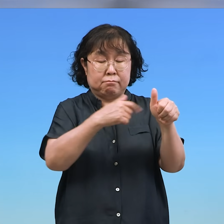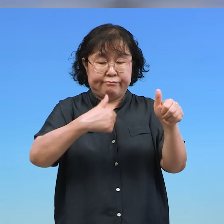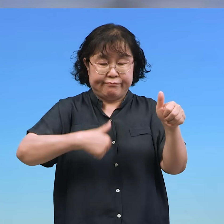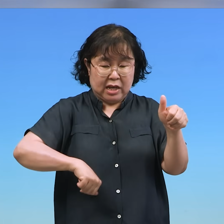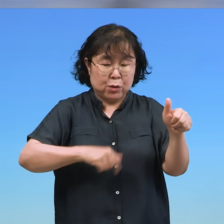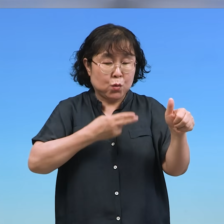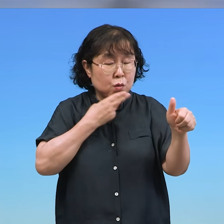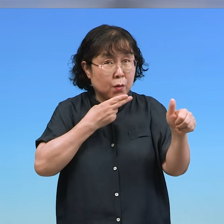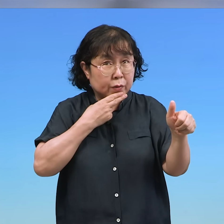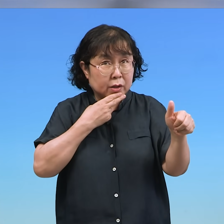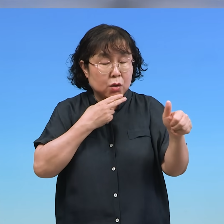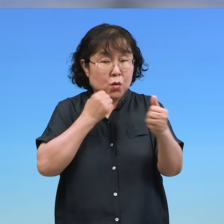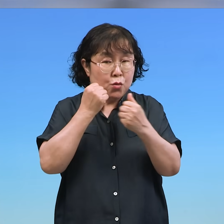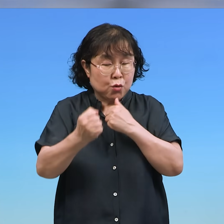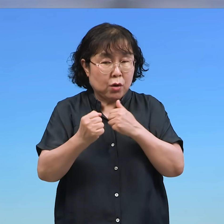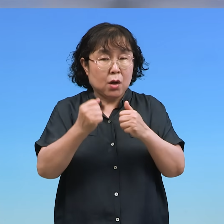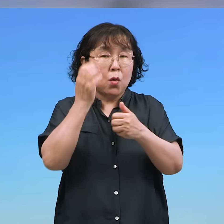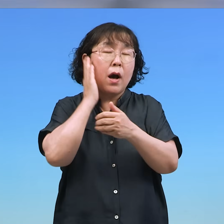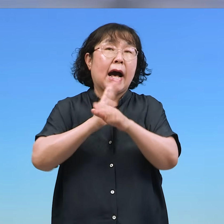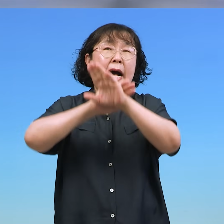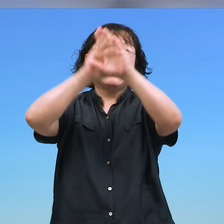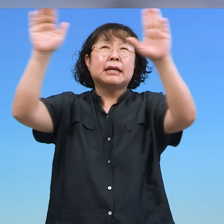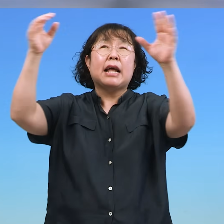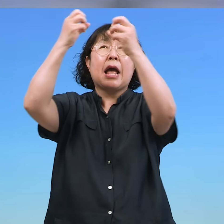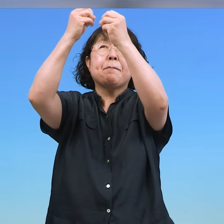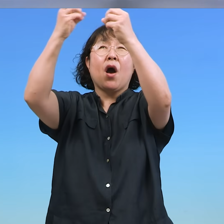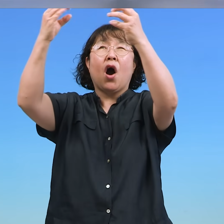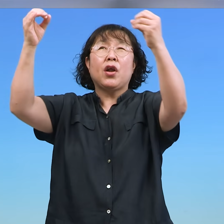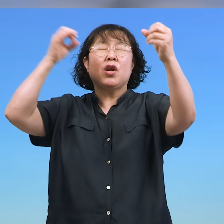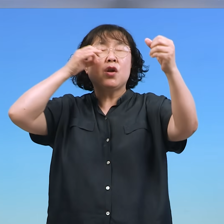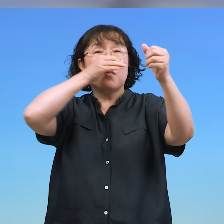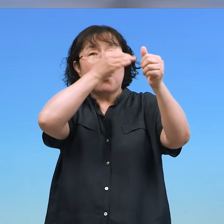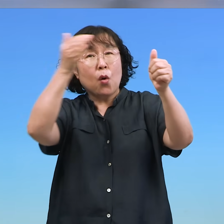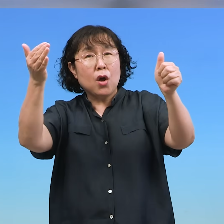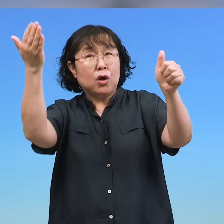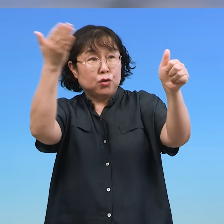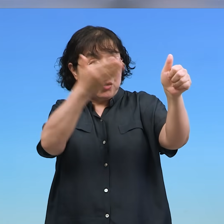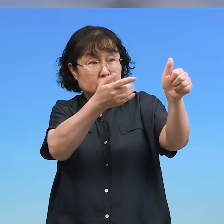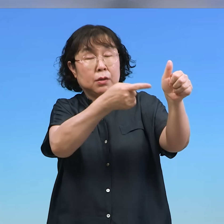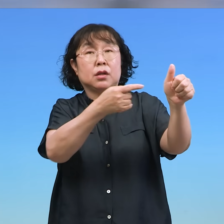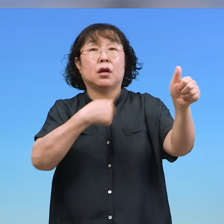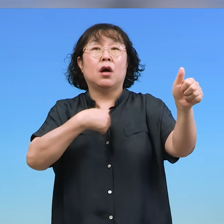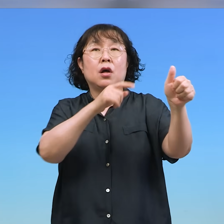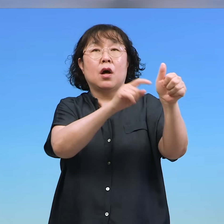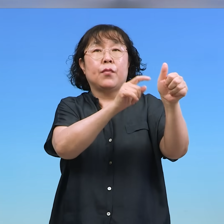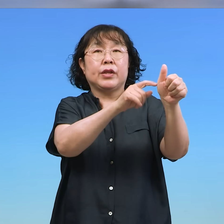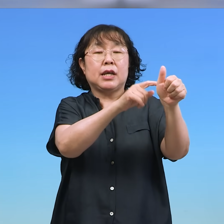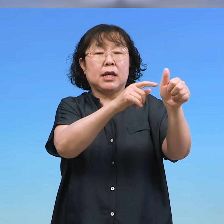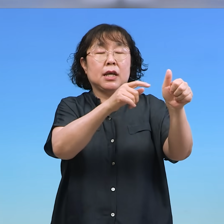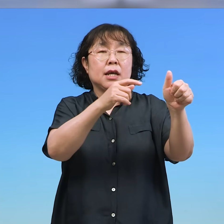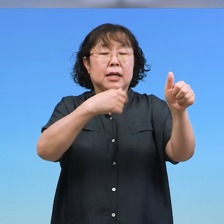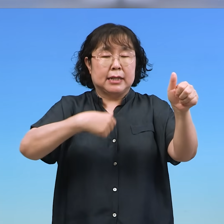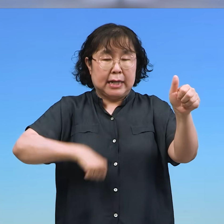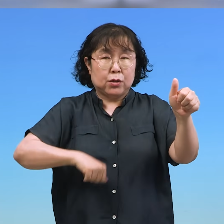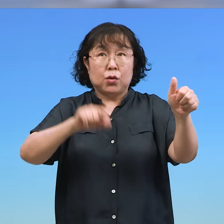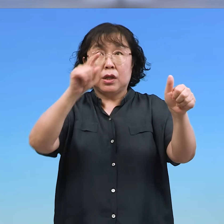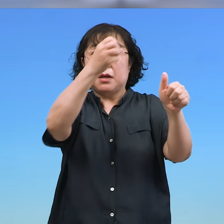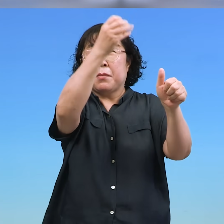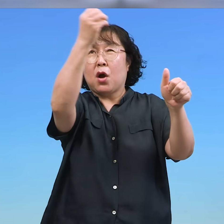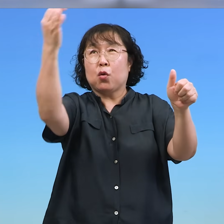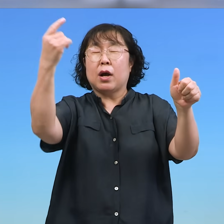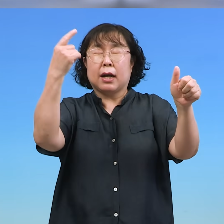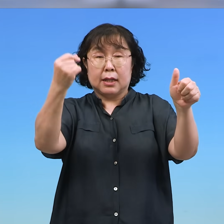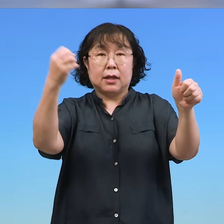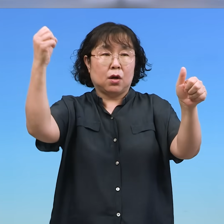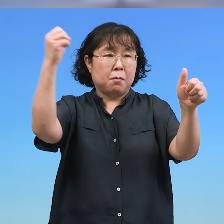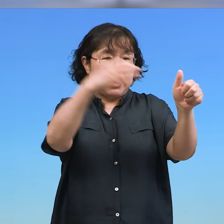것이다. 이 창조의 하나님, 그 하나님을 묵상하자는 거예요. 그래서 저는